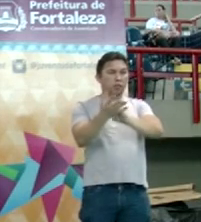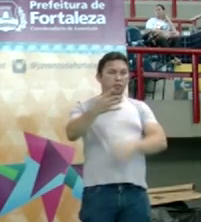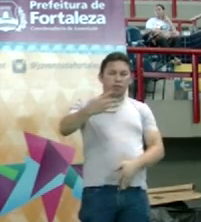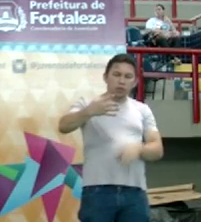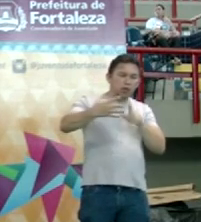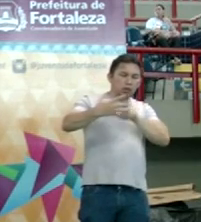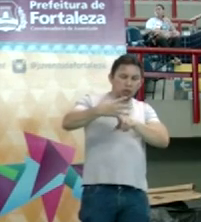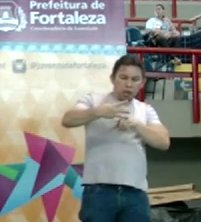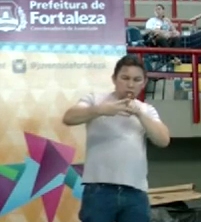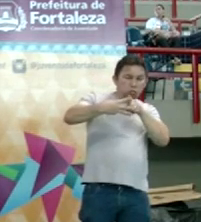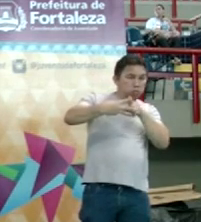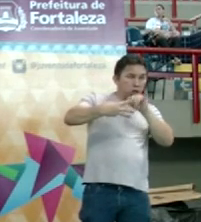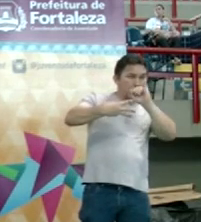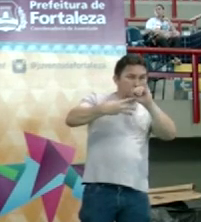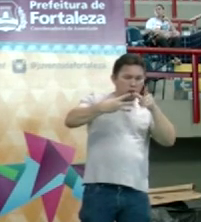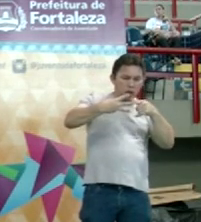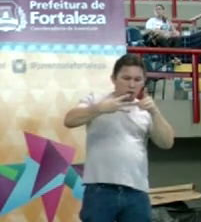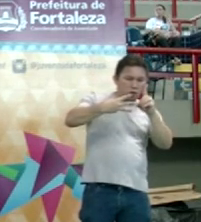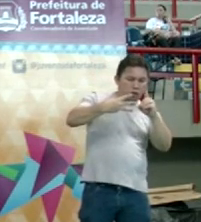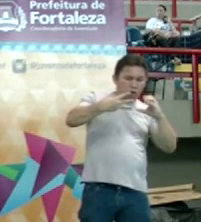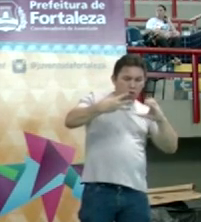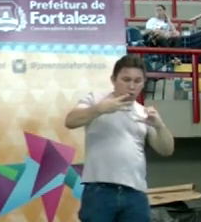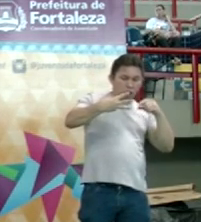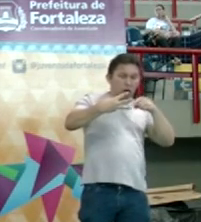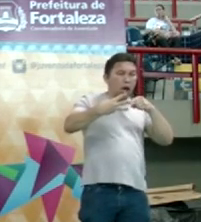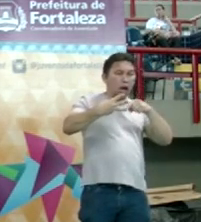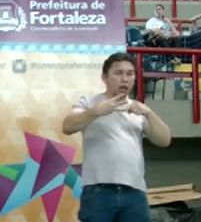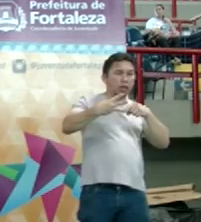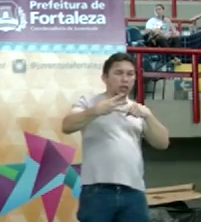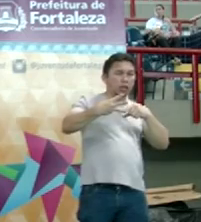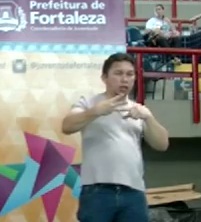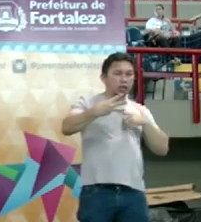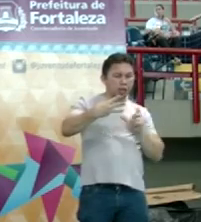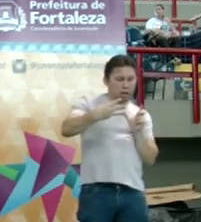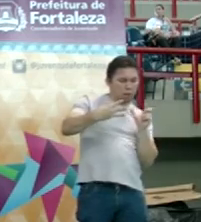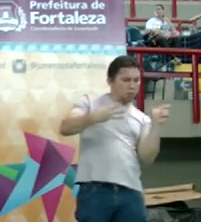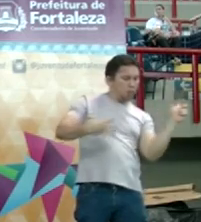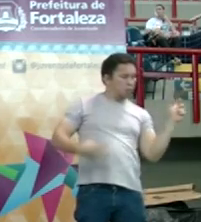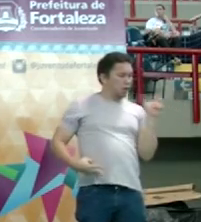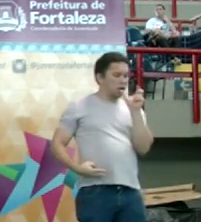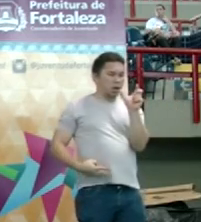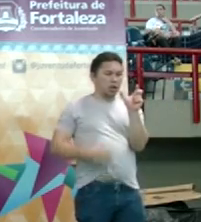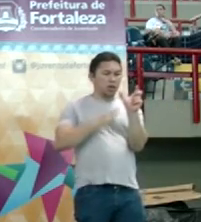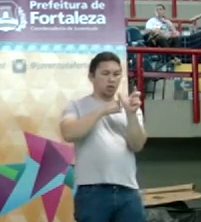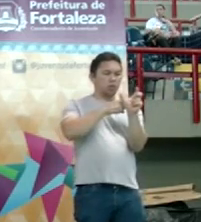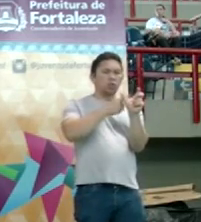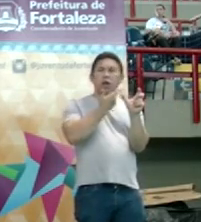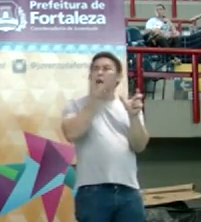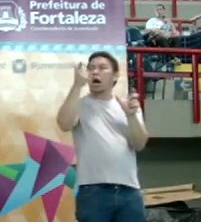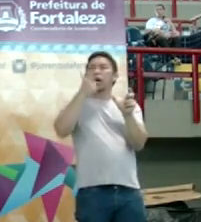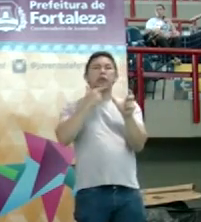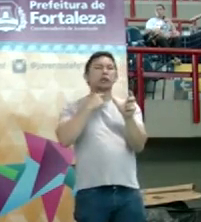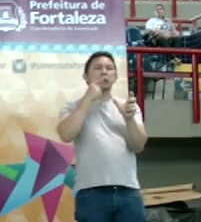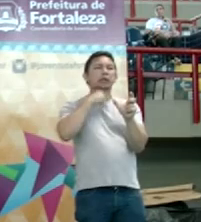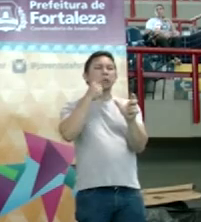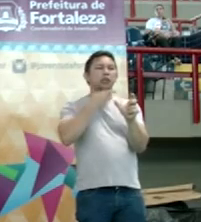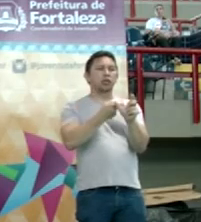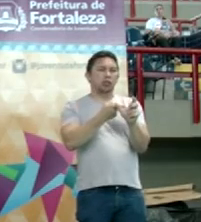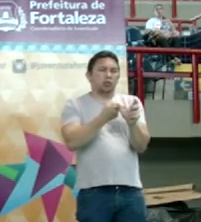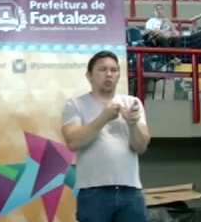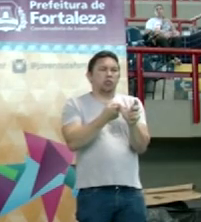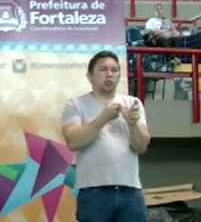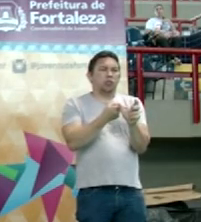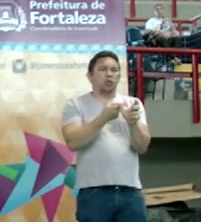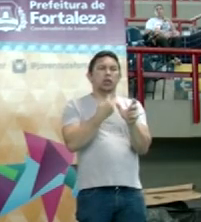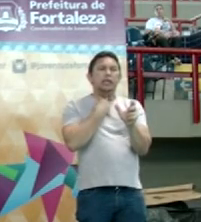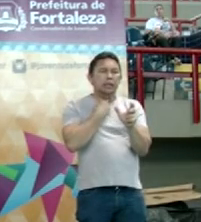uma informação inexequível? Essa palavra, inclusive, é do Enem. Inexequível é uma saída